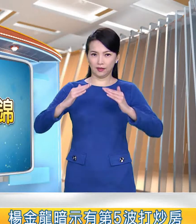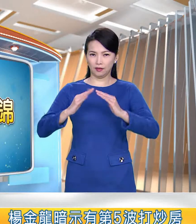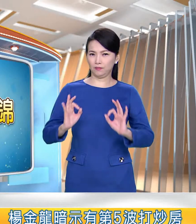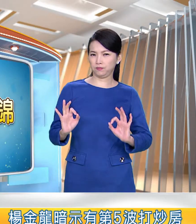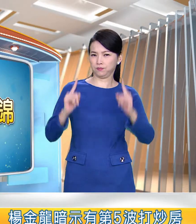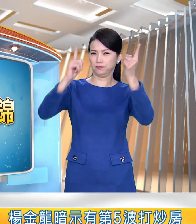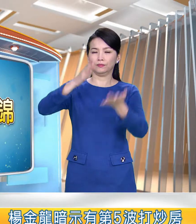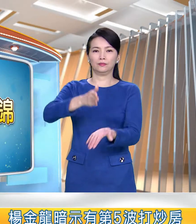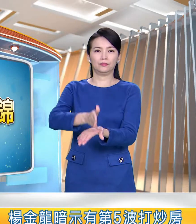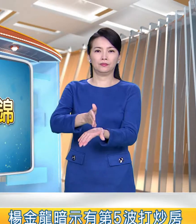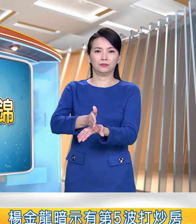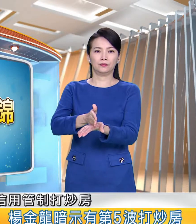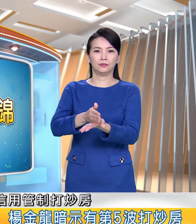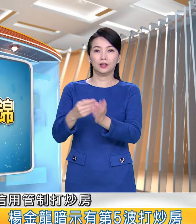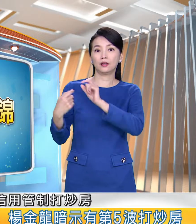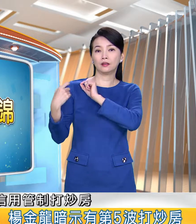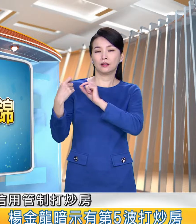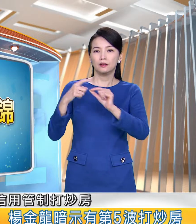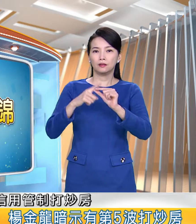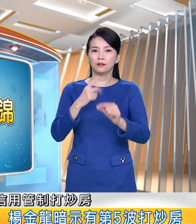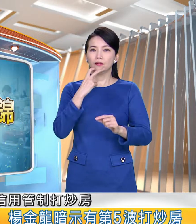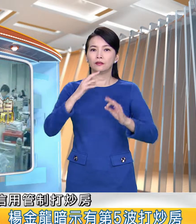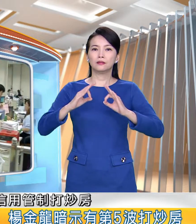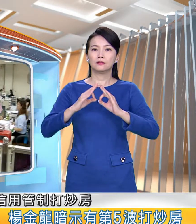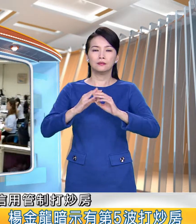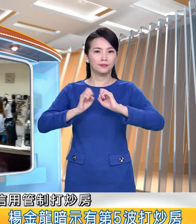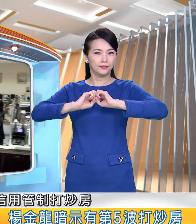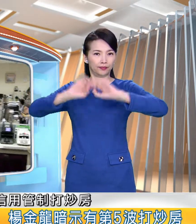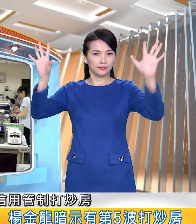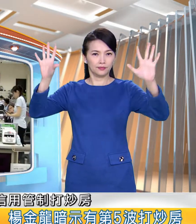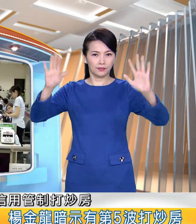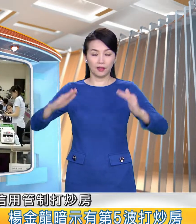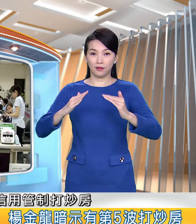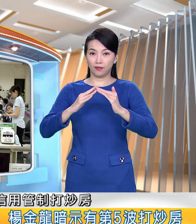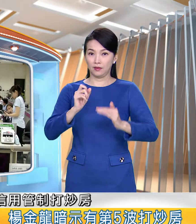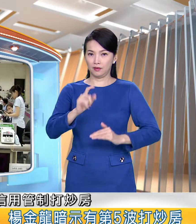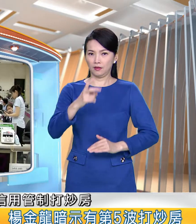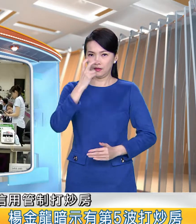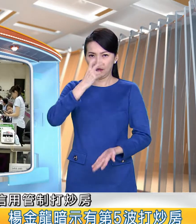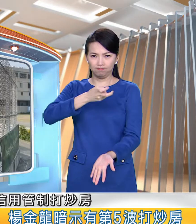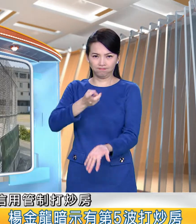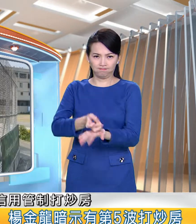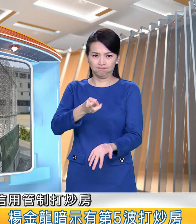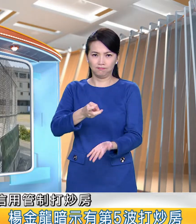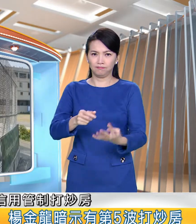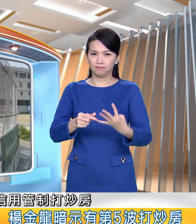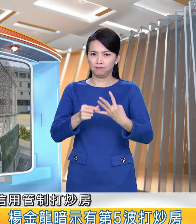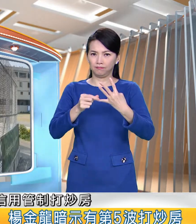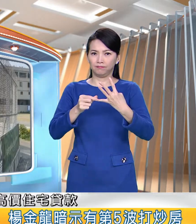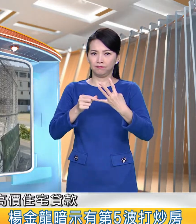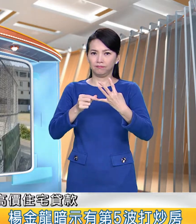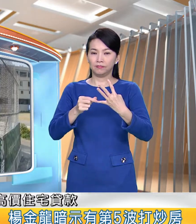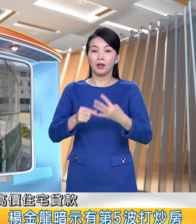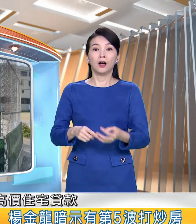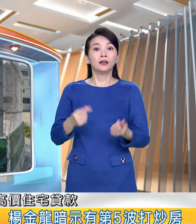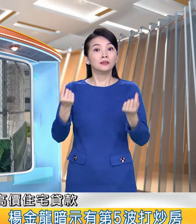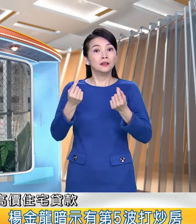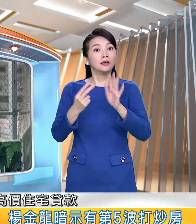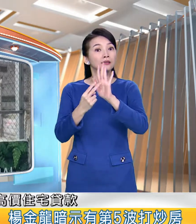近来，央行祭出了第四波选择性信用管制来打炒房，包括民众购买